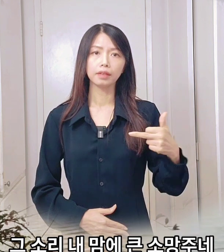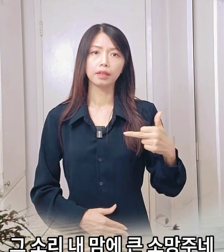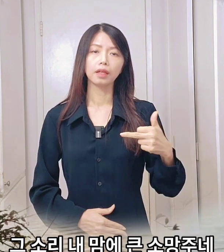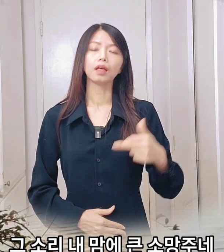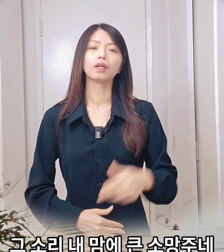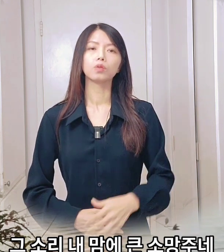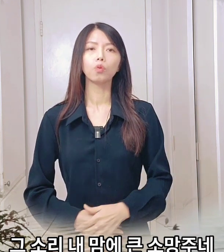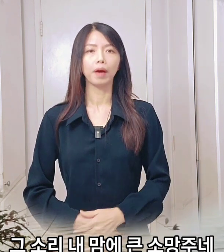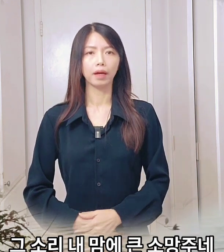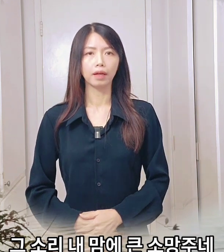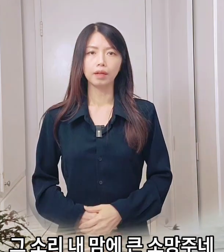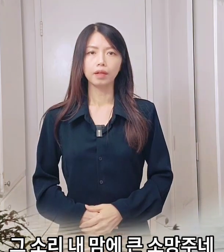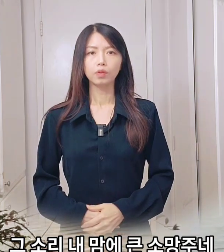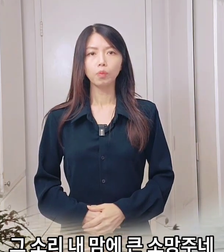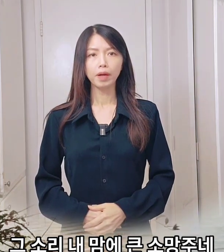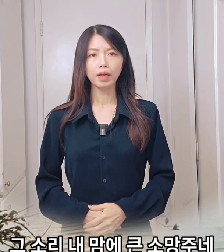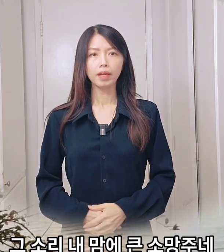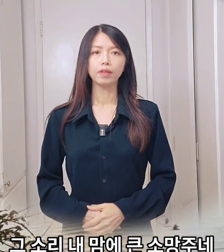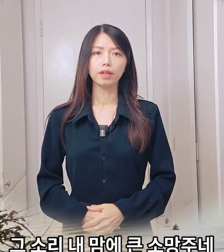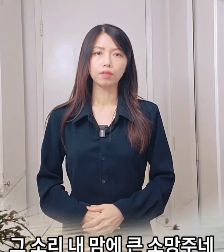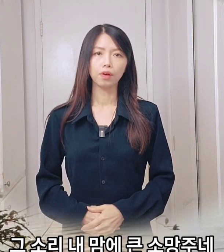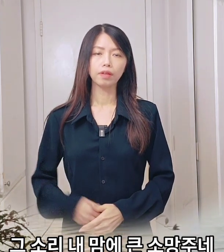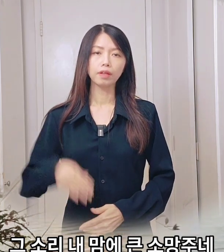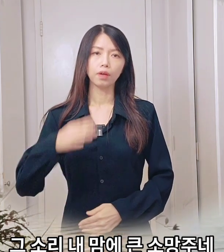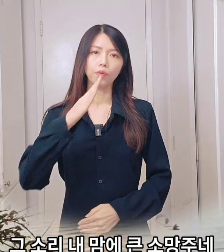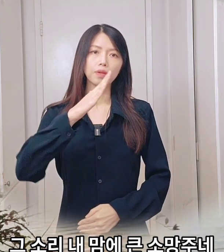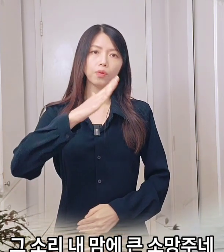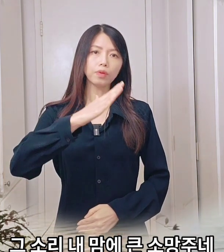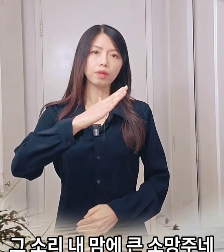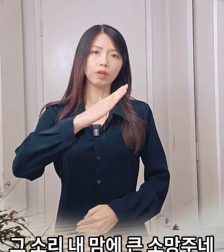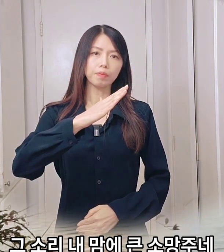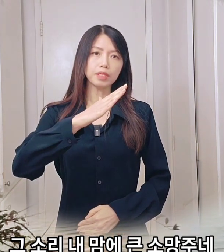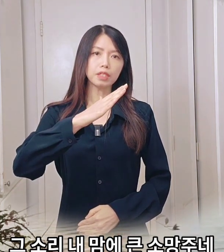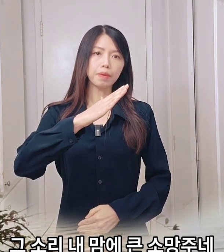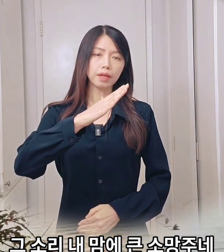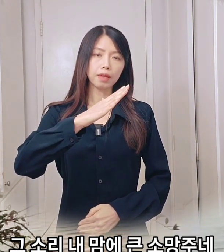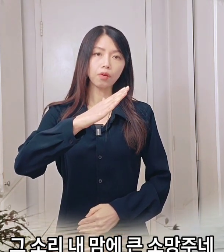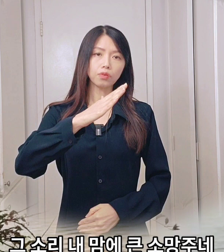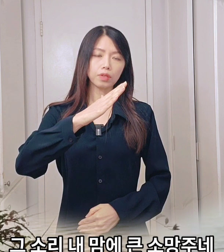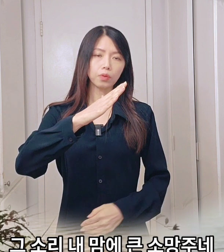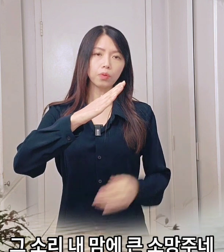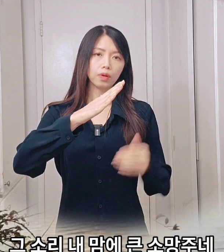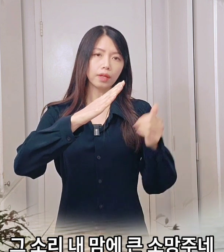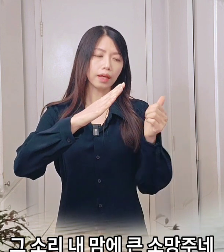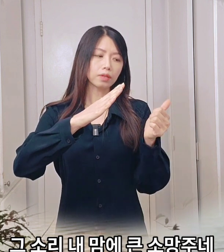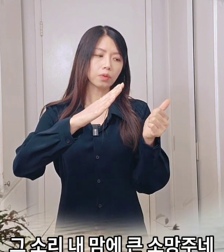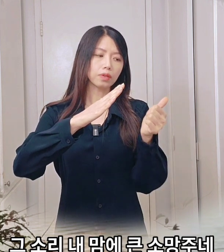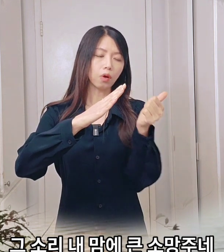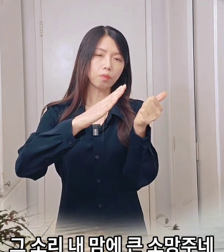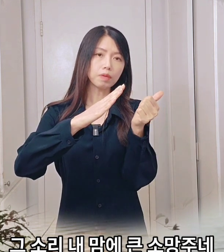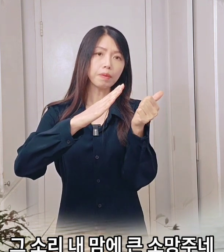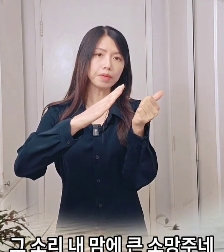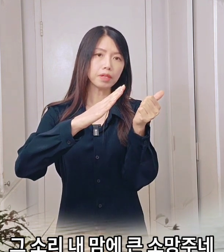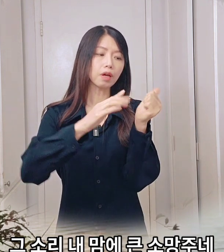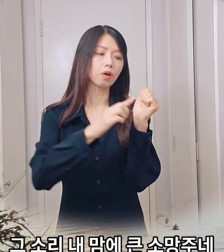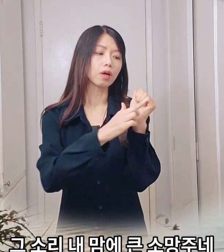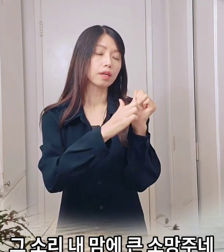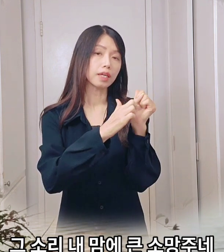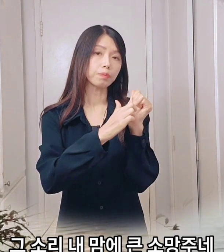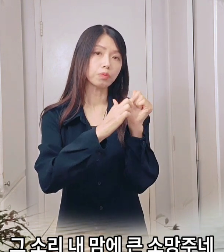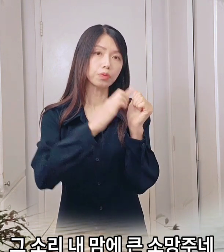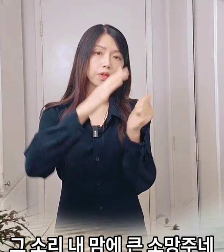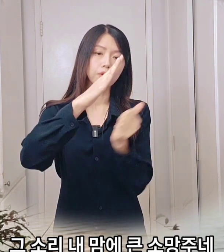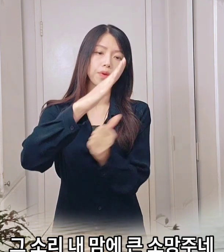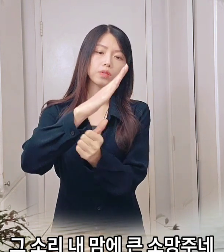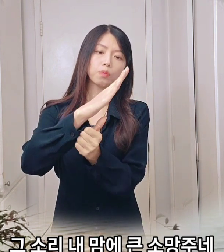큰 소망. 소망이라고 한 뒤의 수어는 왼손은 이렇게 비스듬하게 세워주시고 다른 손은 엄지만 펴셔서